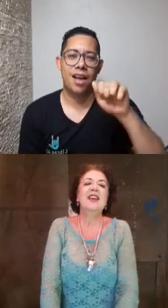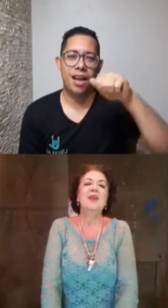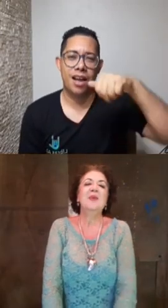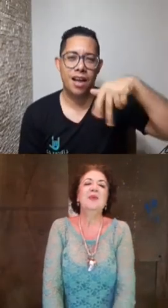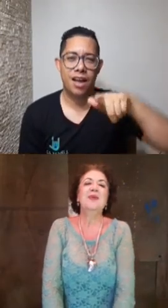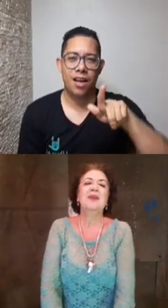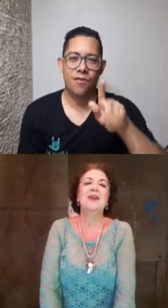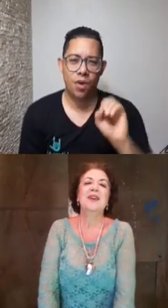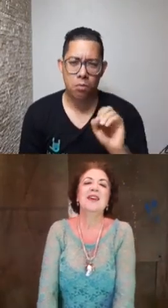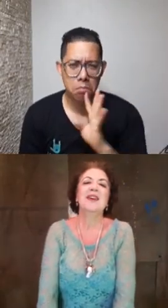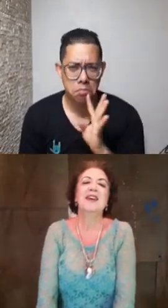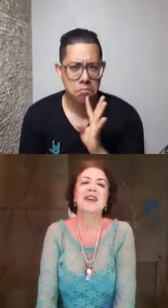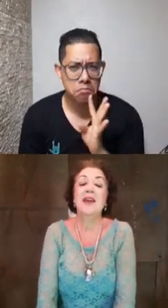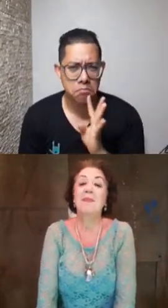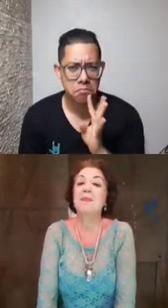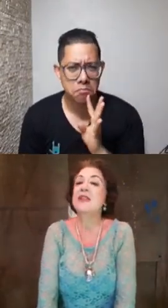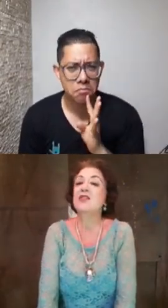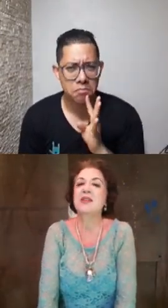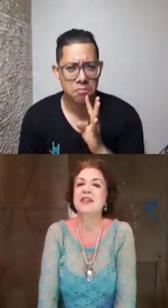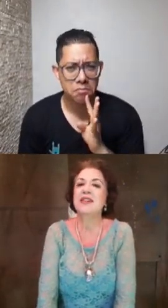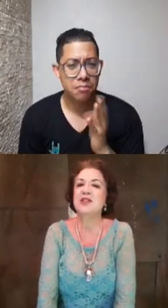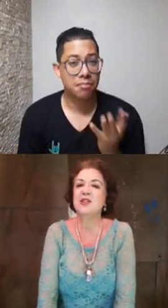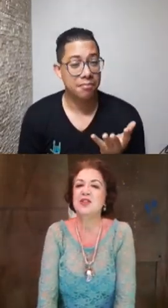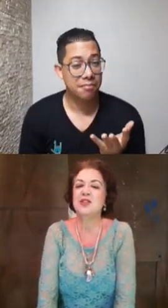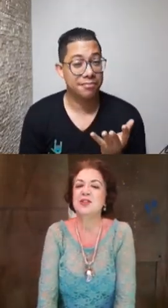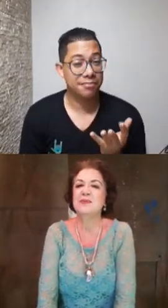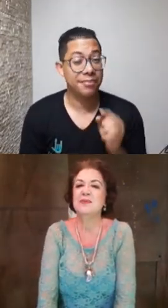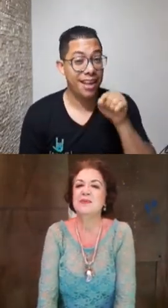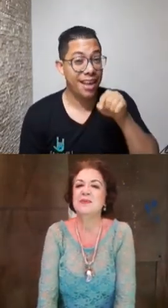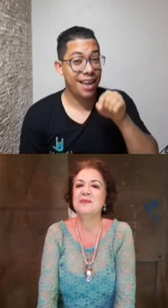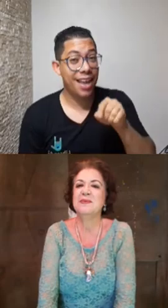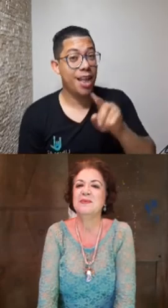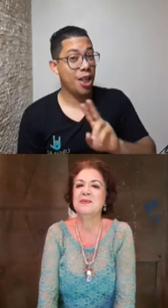Esse rio é impressionante.